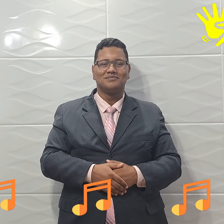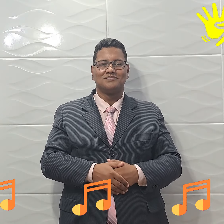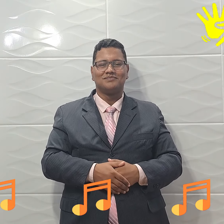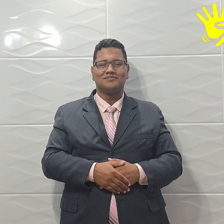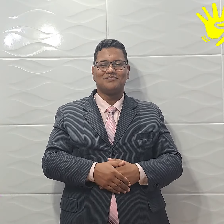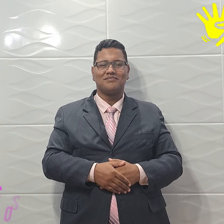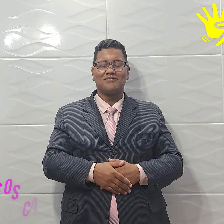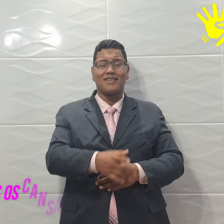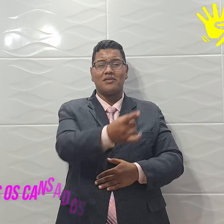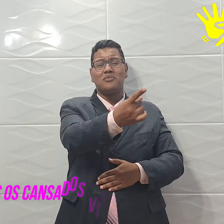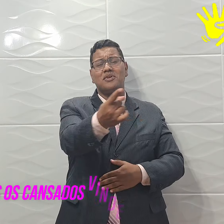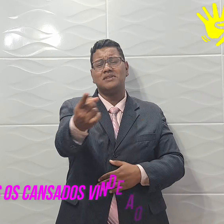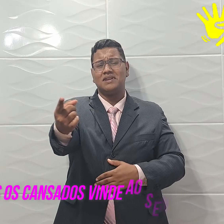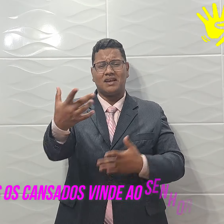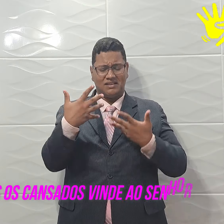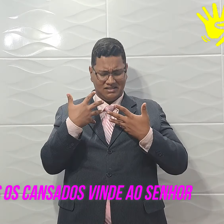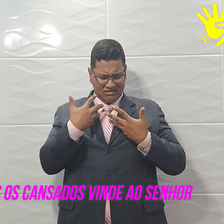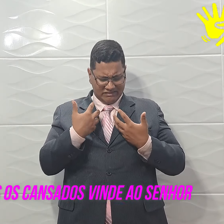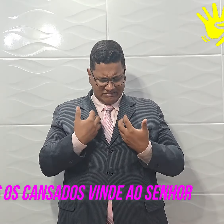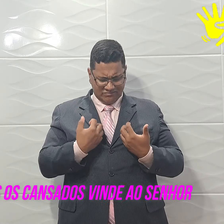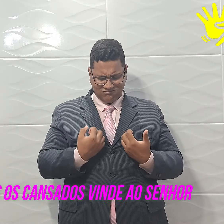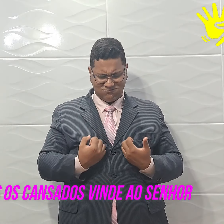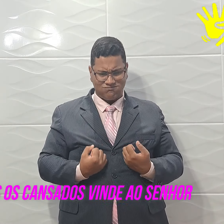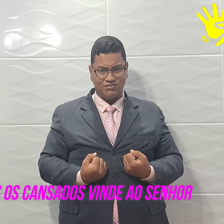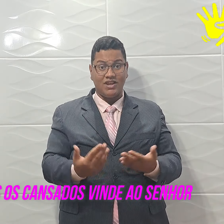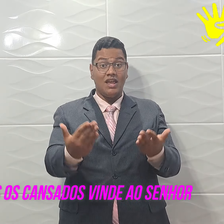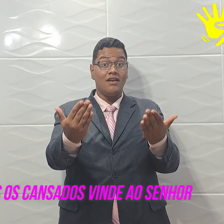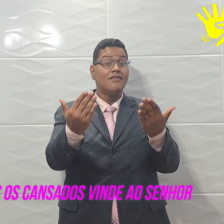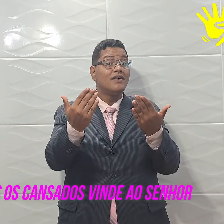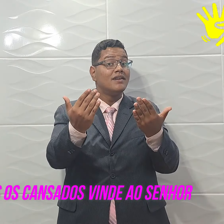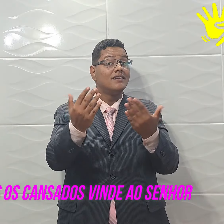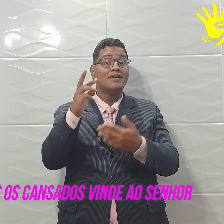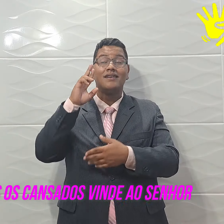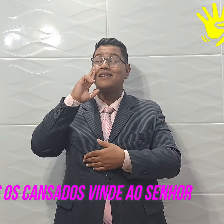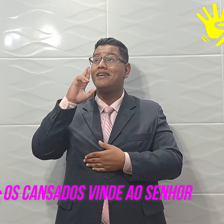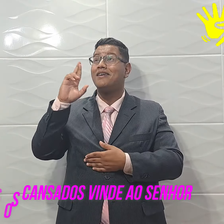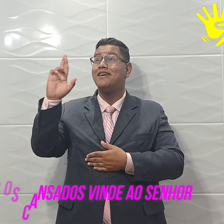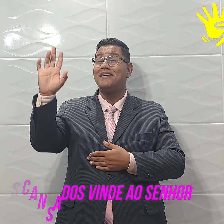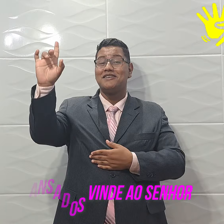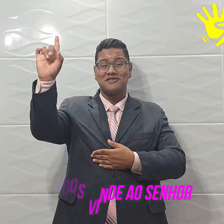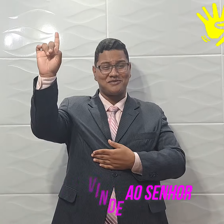Todos os cansados vindem ao Senhor